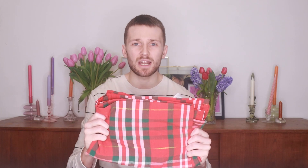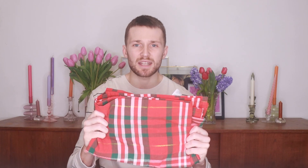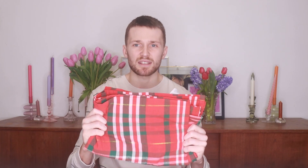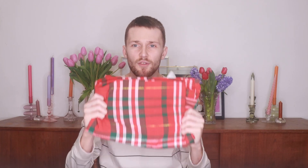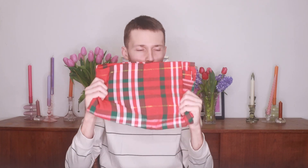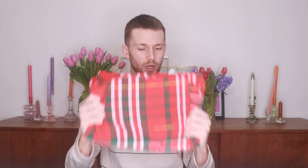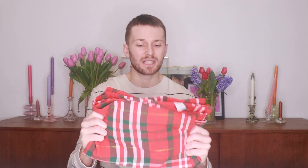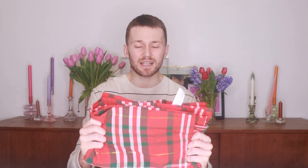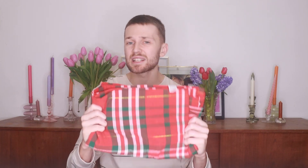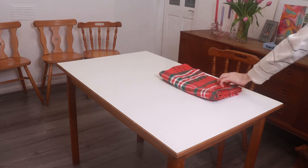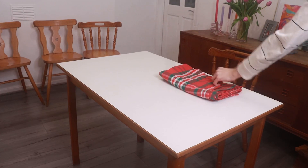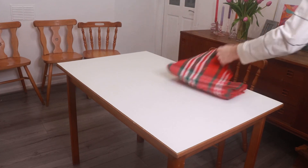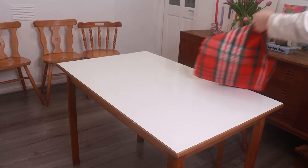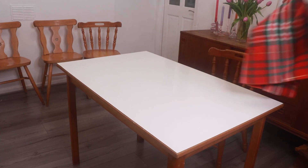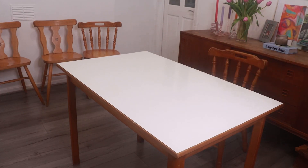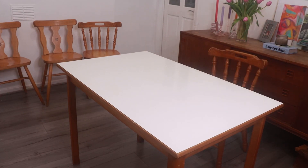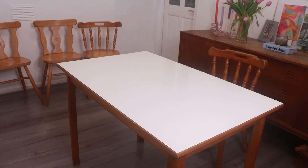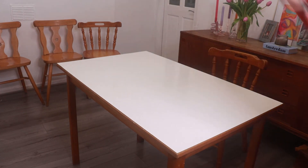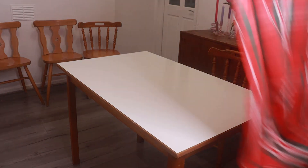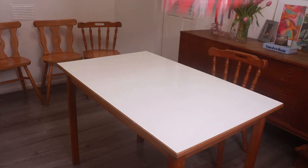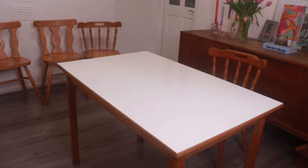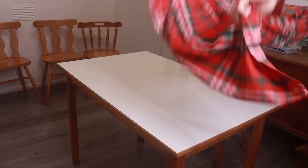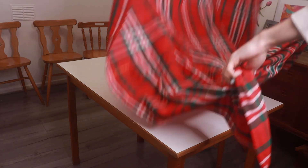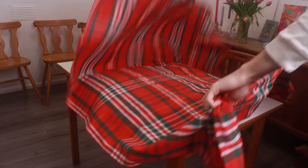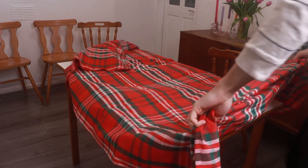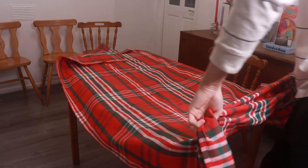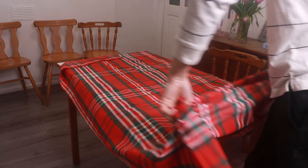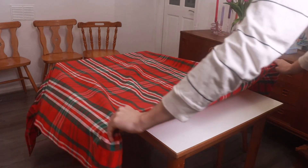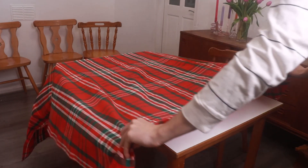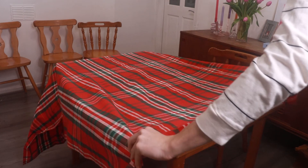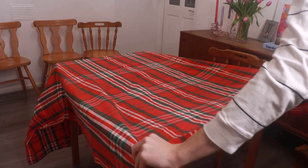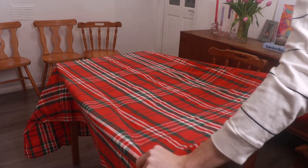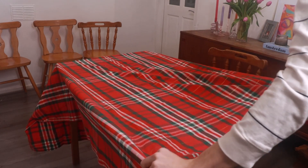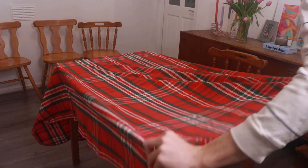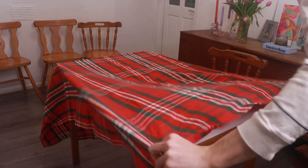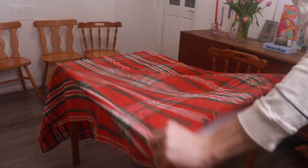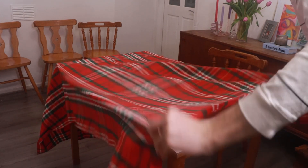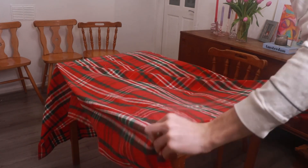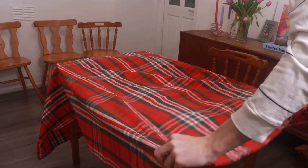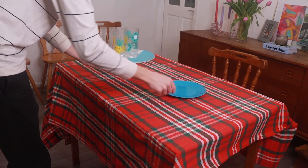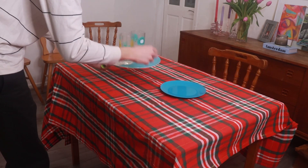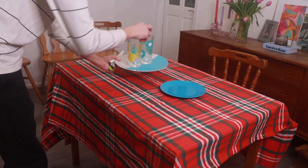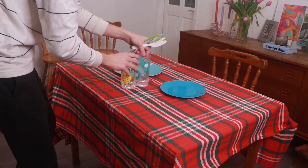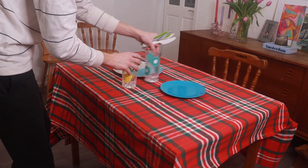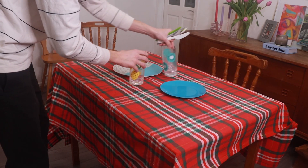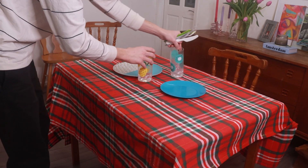challenge nesaf. Yw, gyda'r tablecloth yma, dwi'n mynd i roi ar hyd y bwrdd. A wedyn ar ben y tablecloth, dwi'n mynd i roi platiau